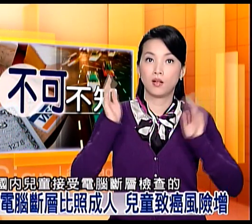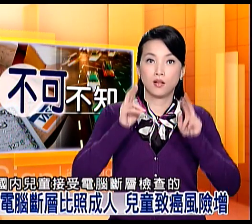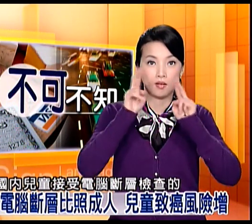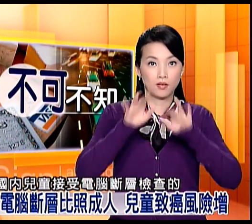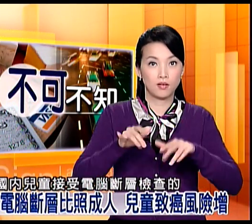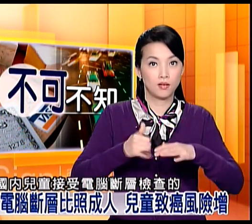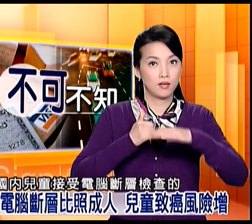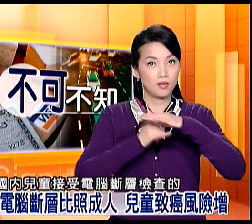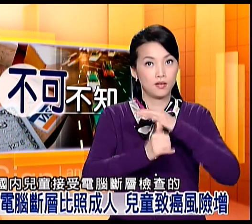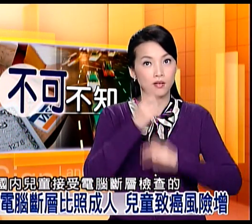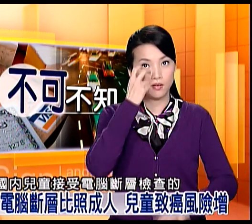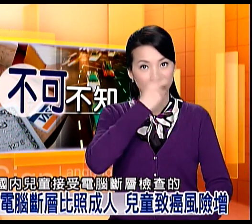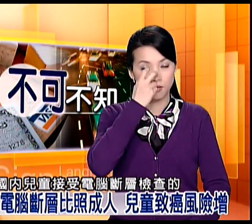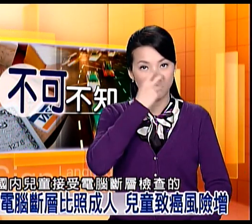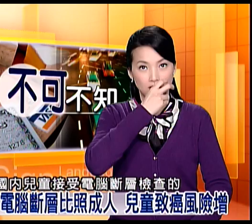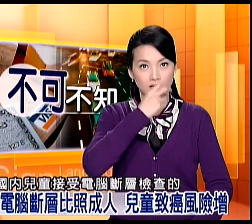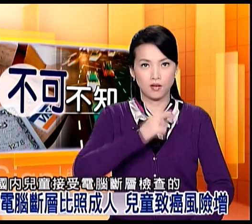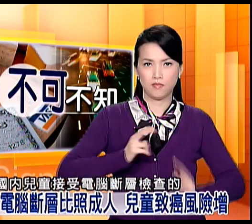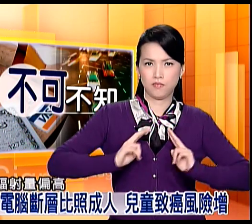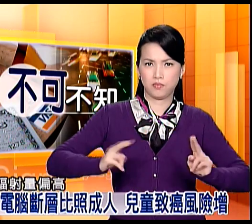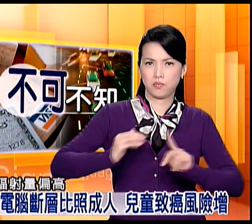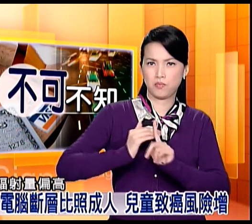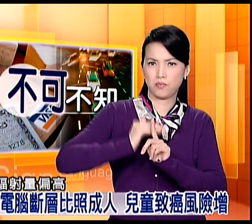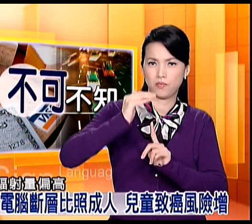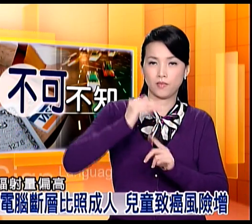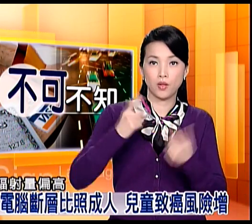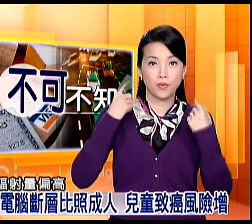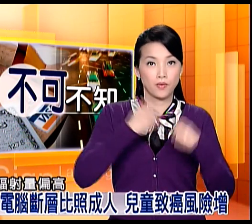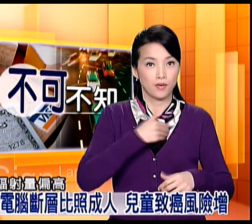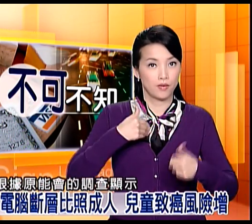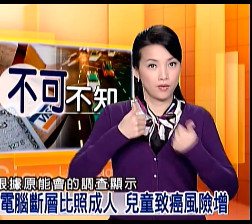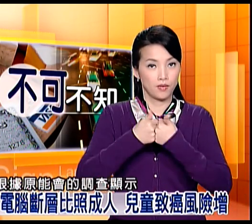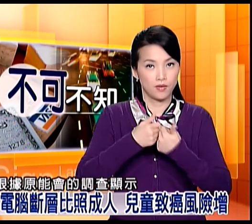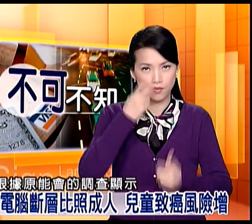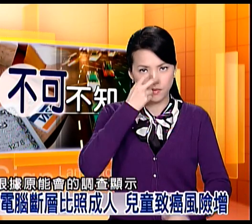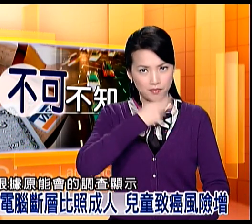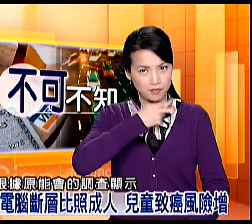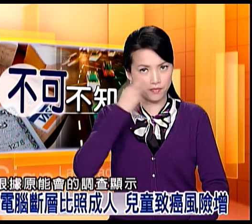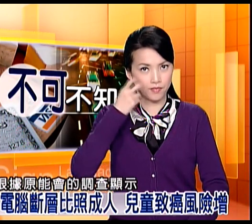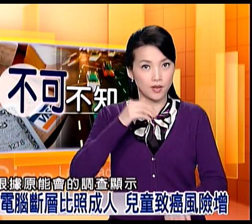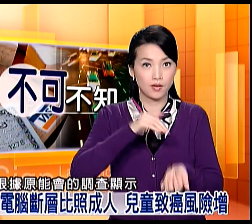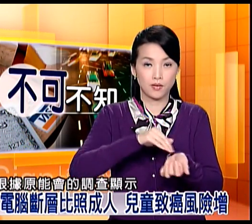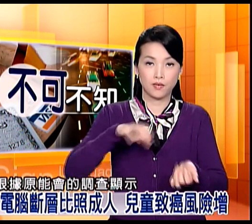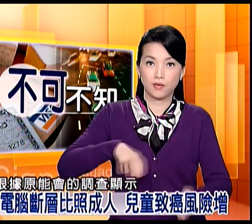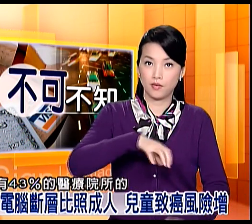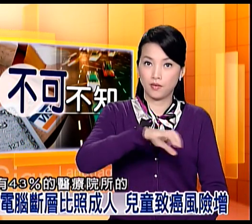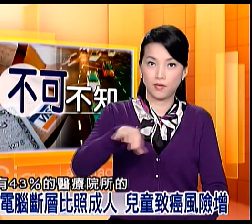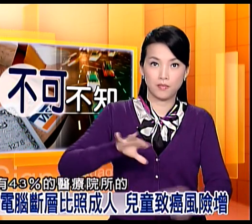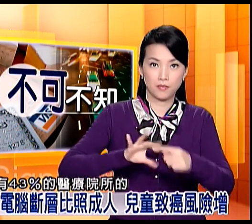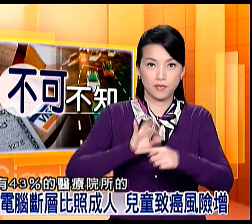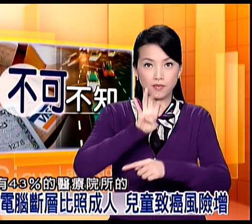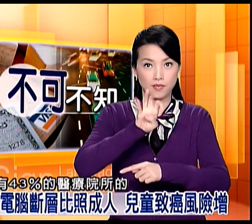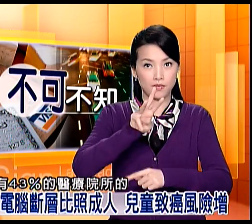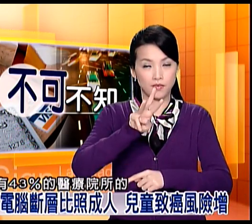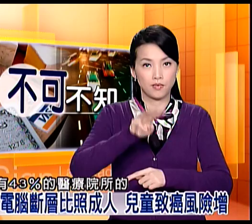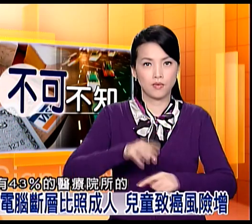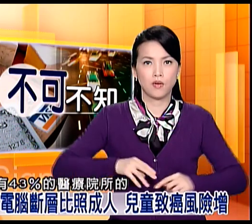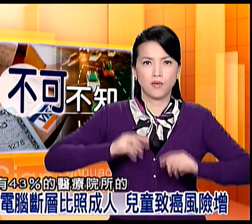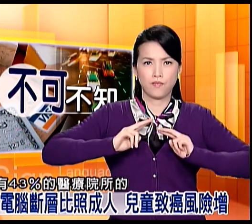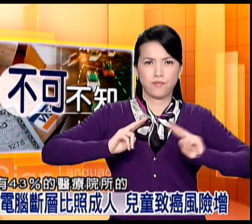童接受电脑断层检查的辐射量偏高。根据原能会的调查显示，有43%的医疗院所